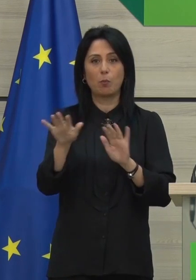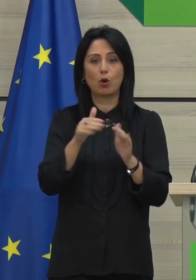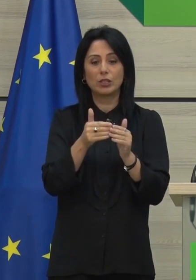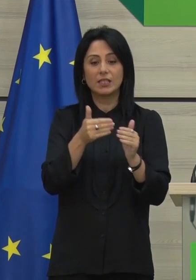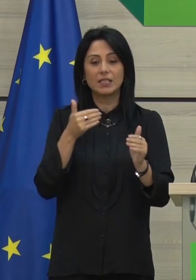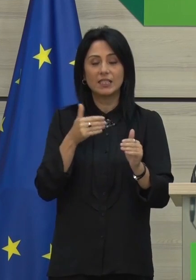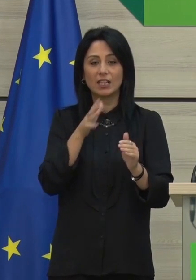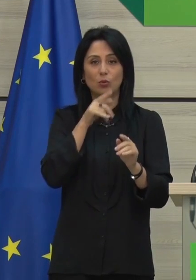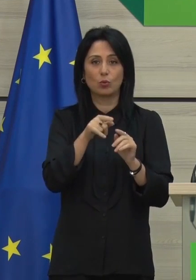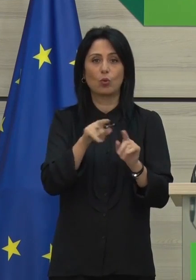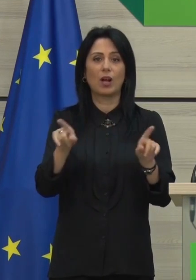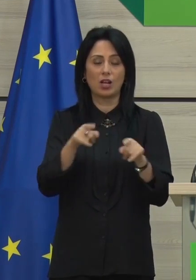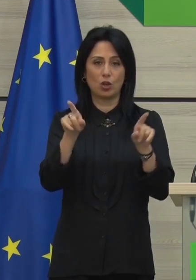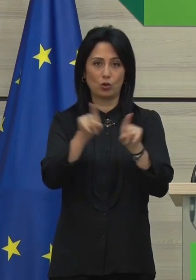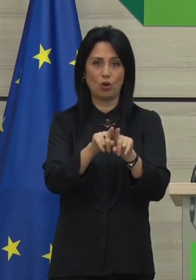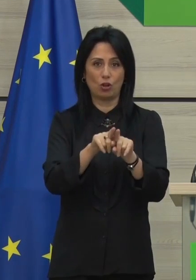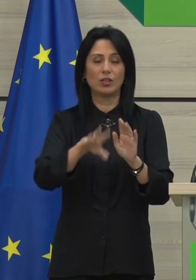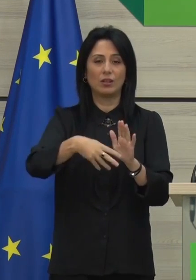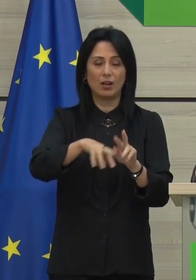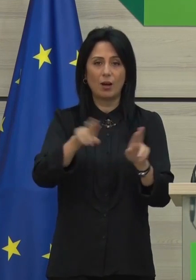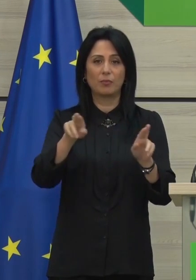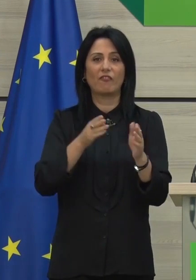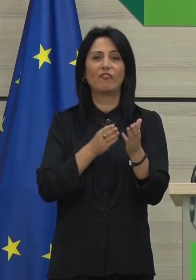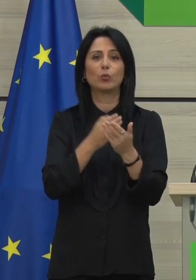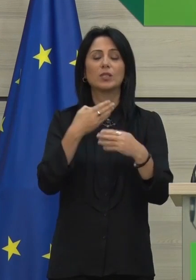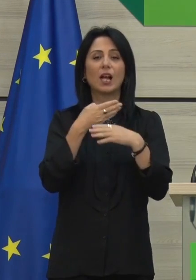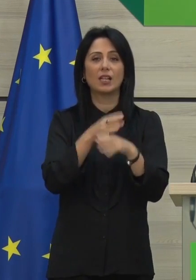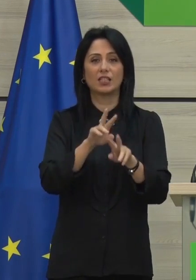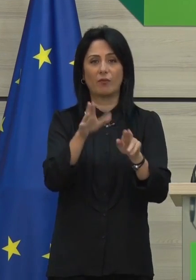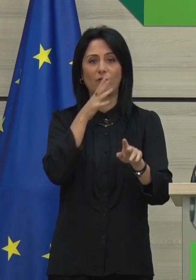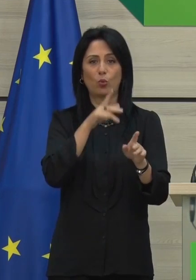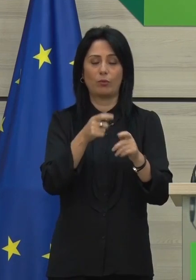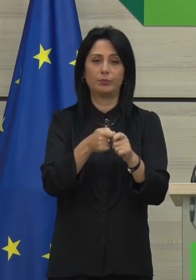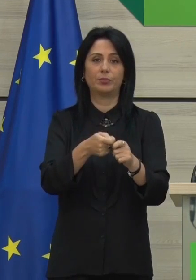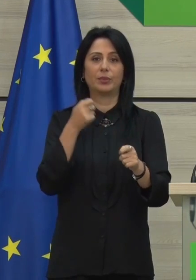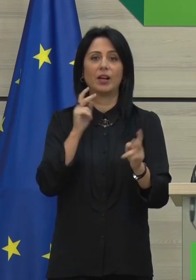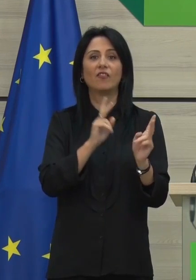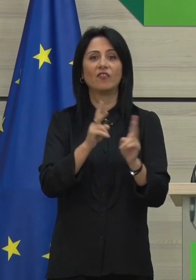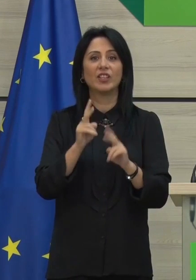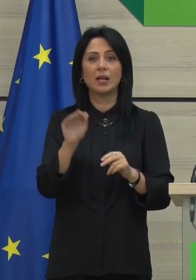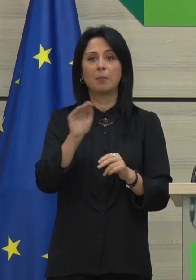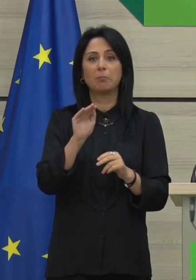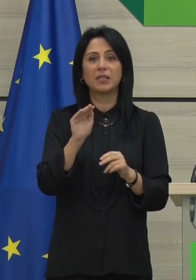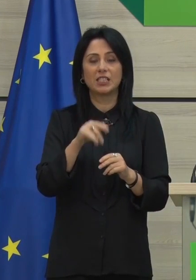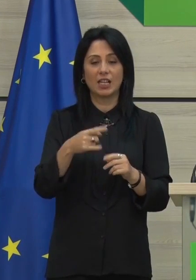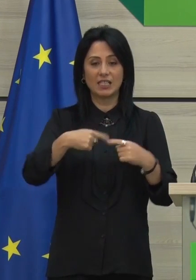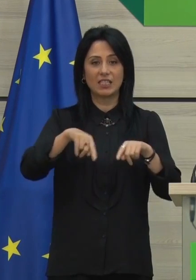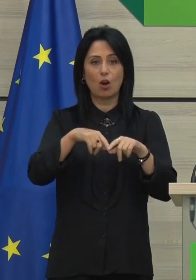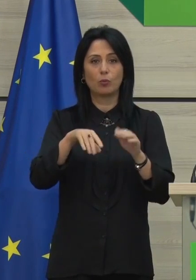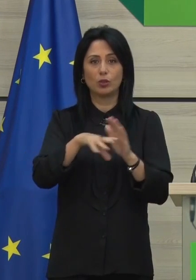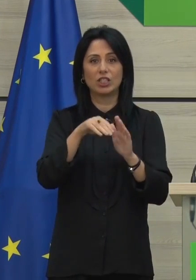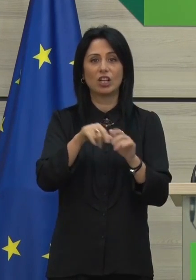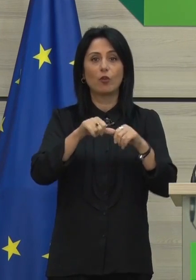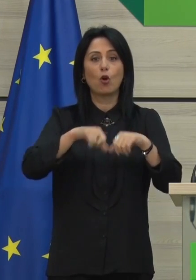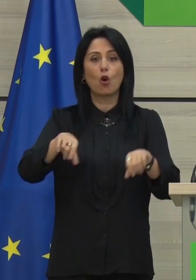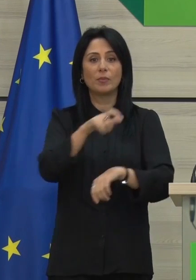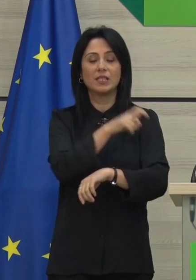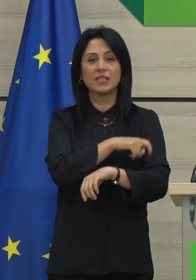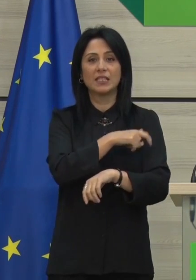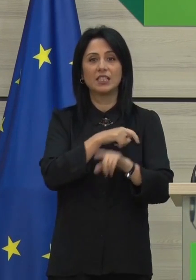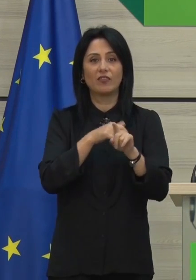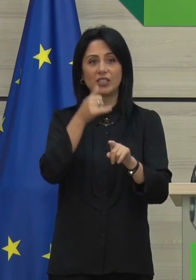პროცედურების განხორციელებაზე, ანუ წილისყრით ფუნქციების გადანაწილების პროცესზე, ვინაიდან ფიზიკურად საუბნო საარჩევნო კომისიის